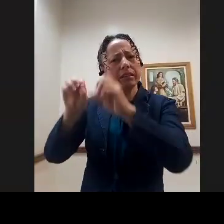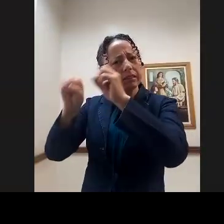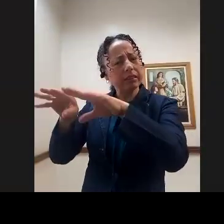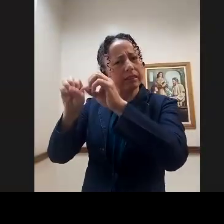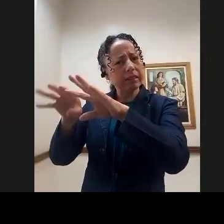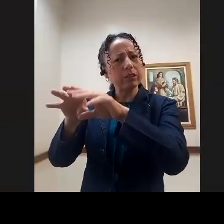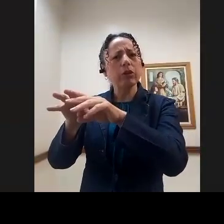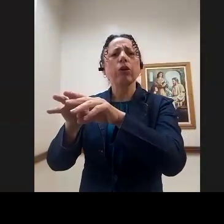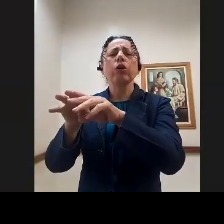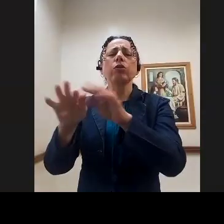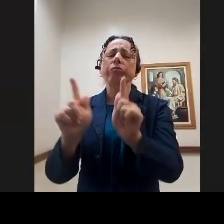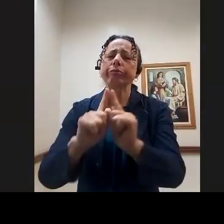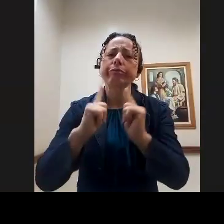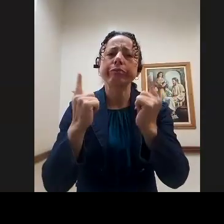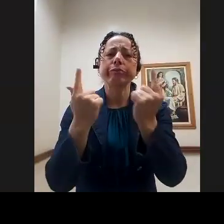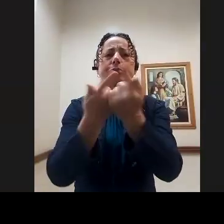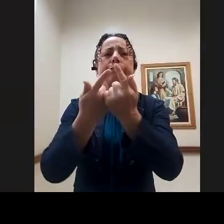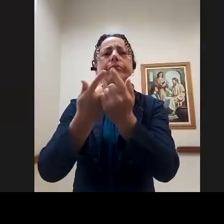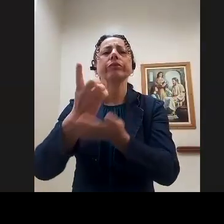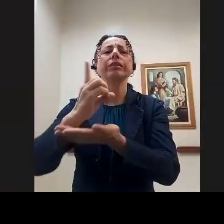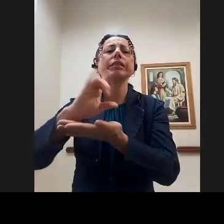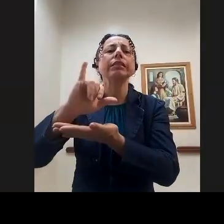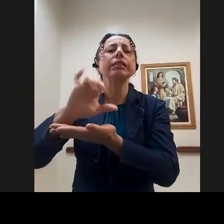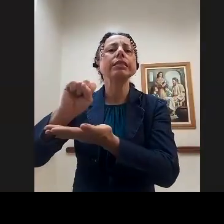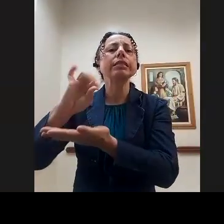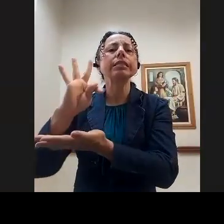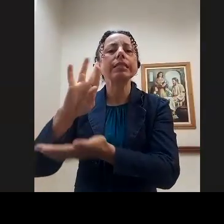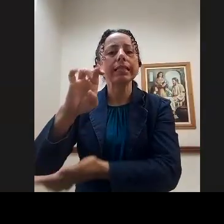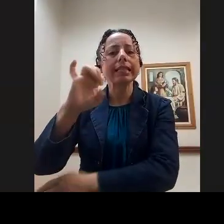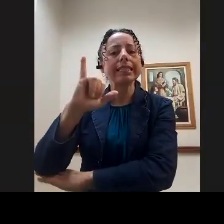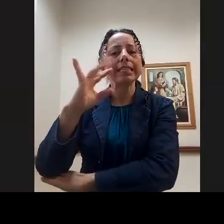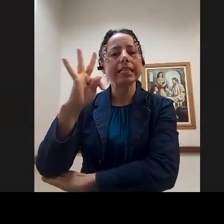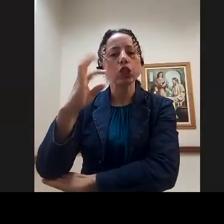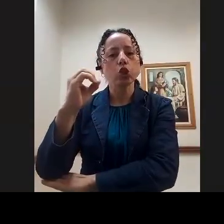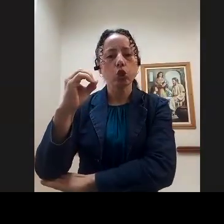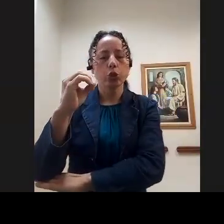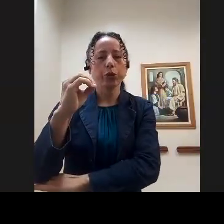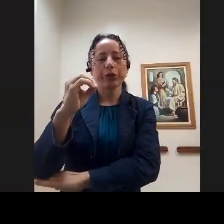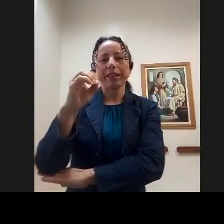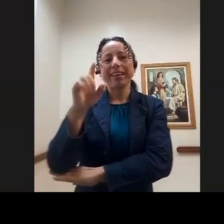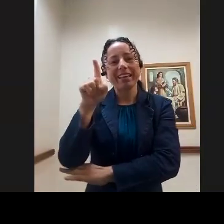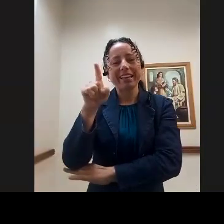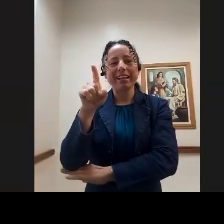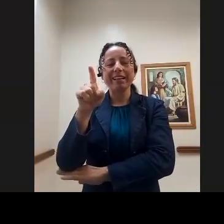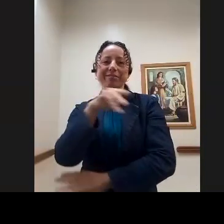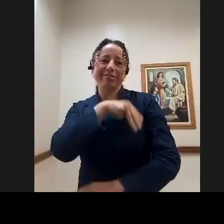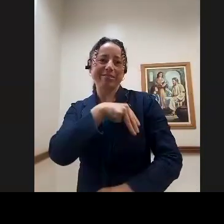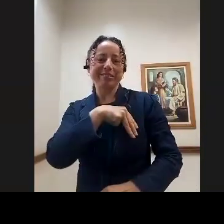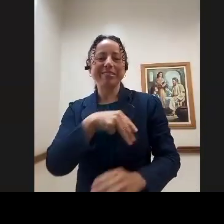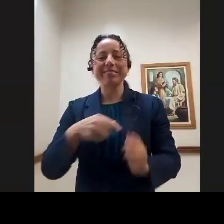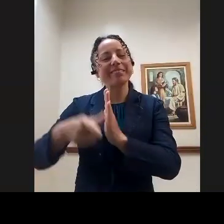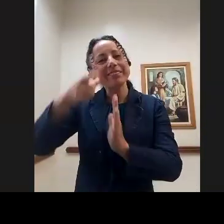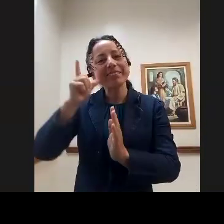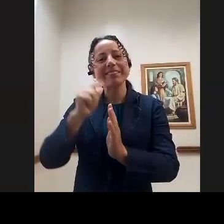distrito. Ela tem aprendido muito. Ela está muito feliz. Ela agradece, já